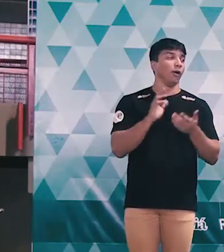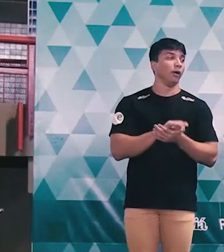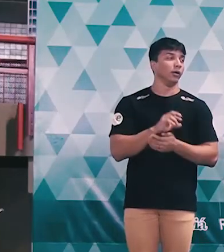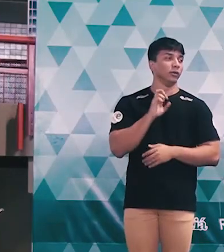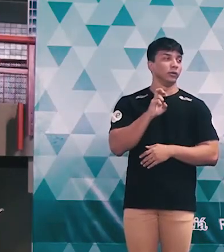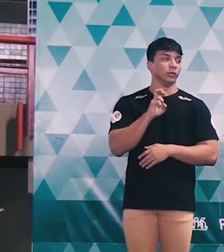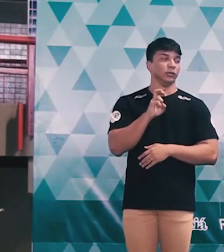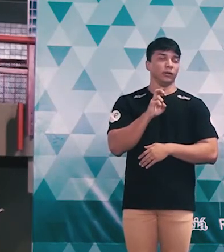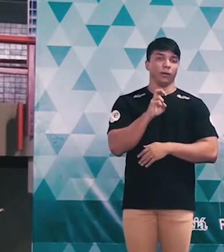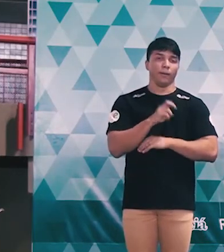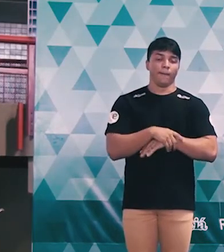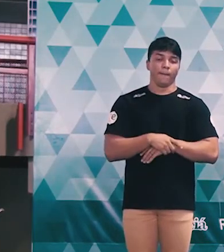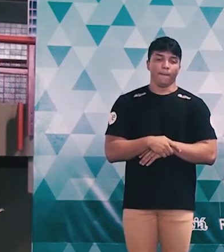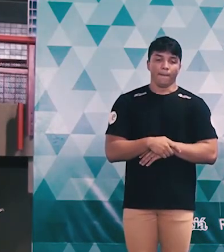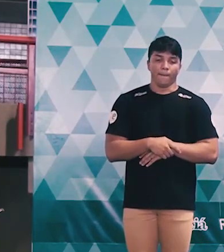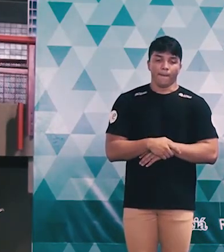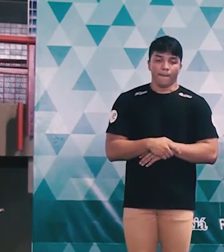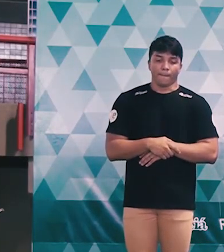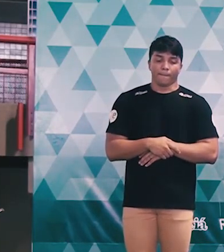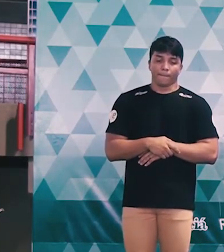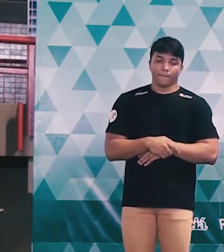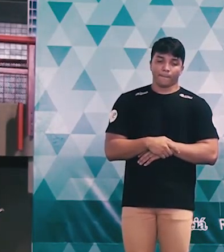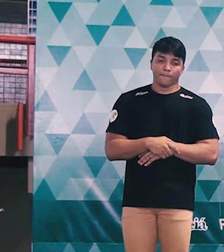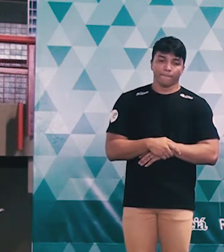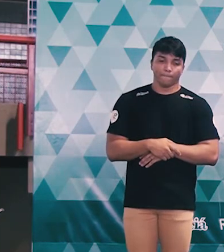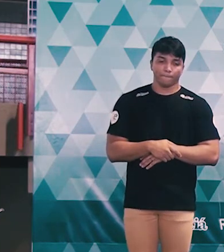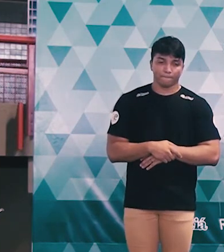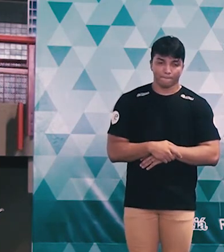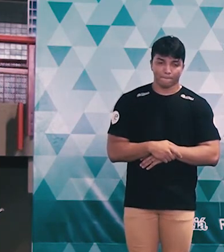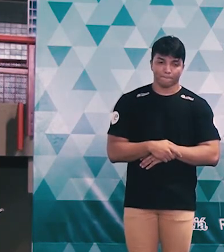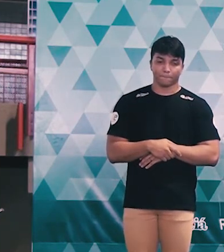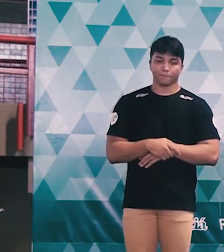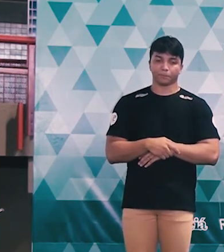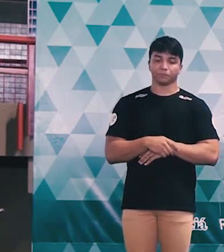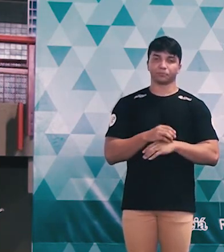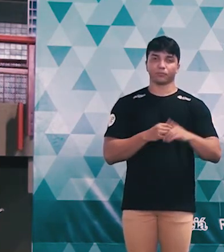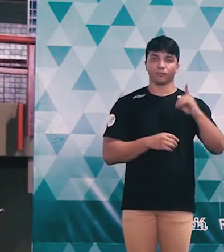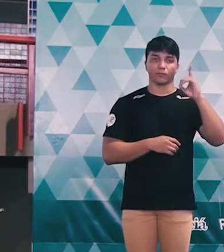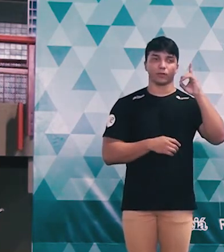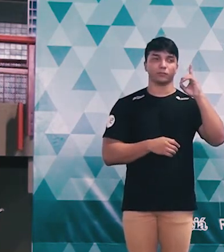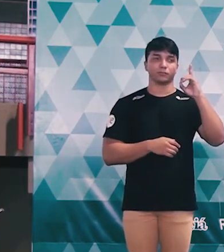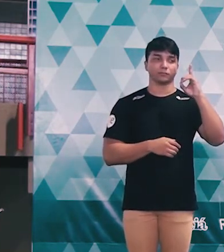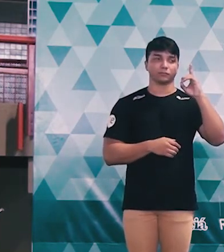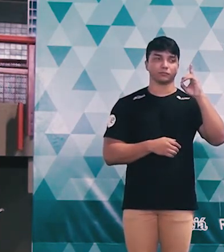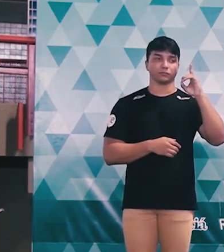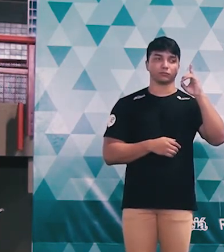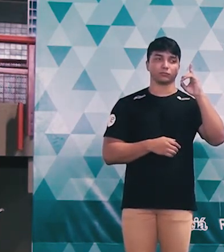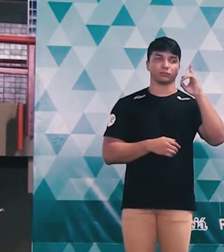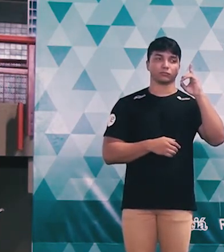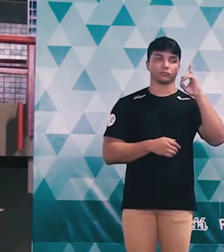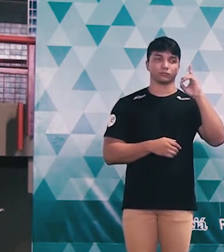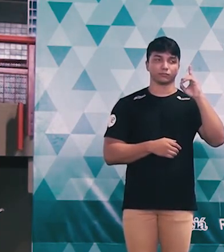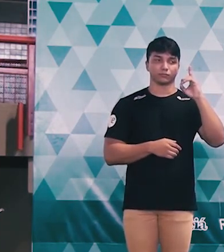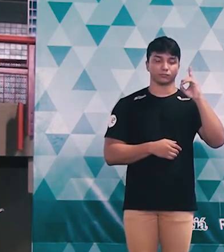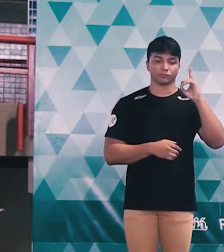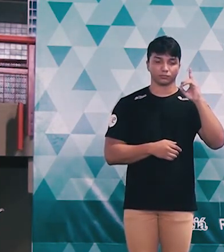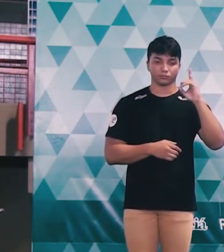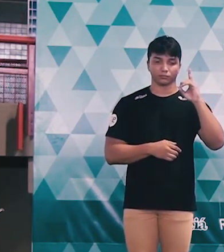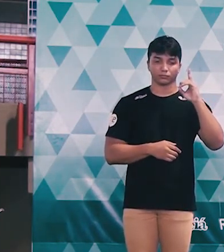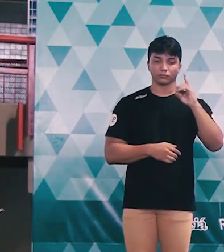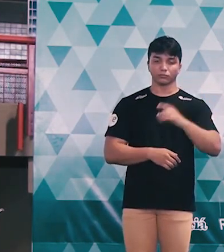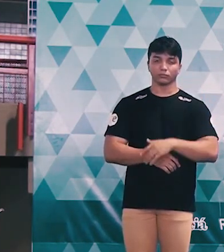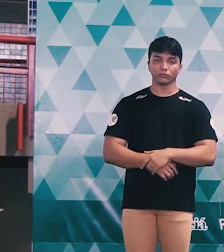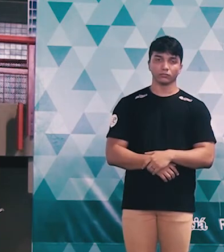que a moda é 5. Letra D de dado, resposta da questão. Tá? Então essa é a resposta. A moda